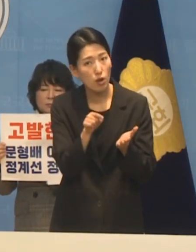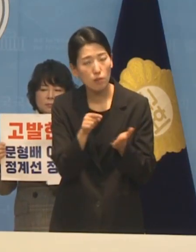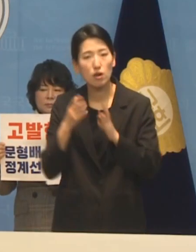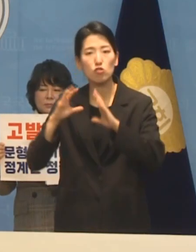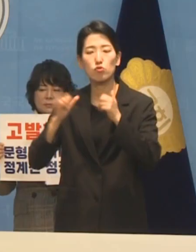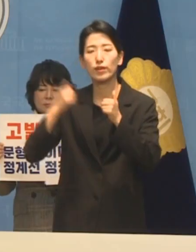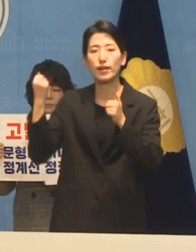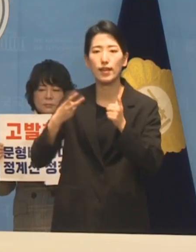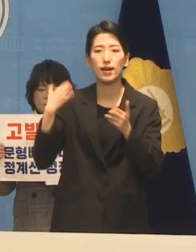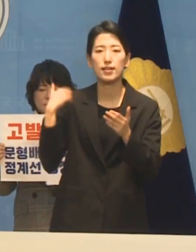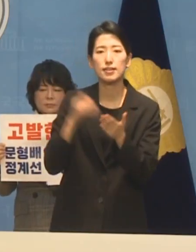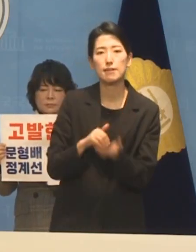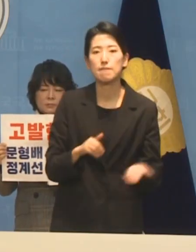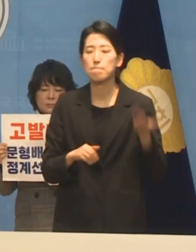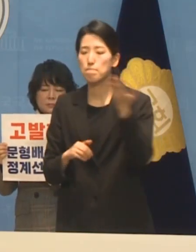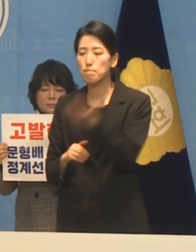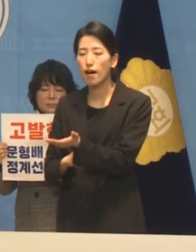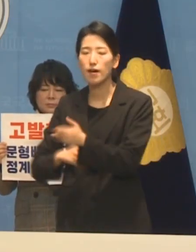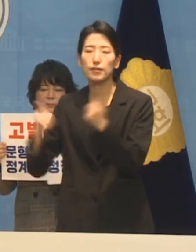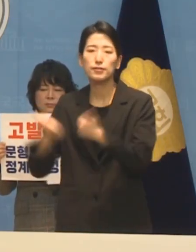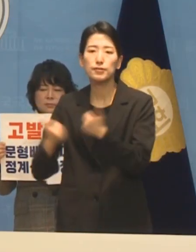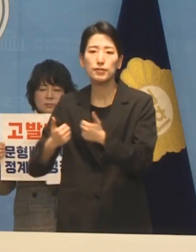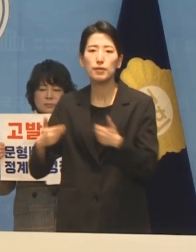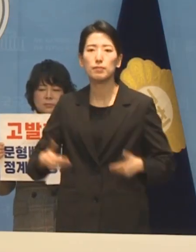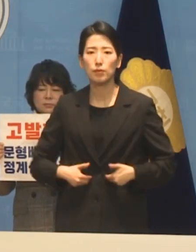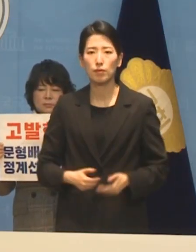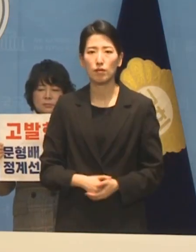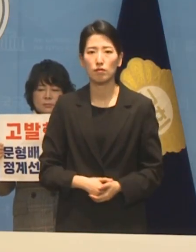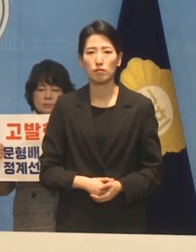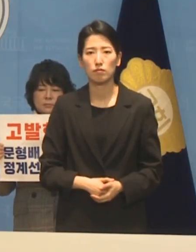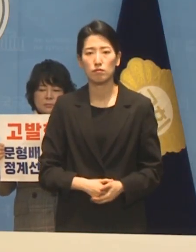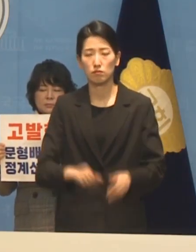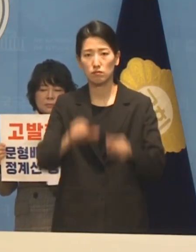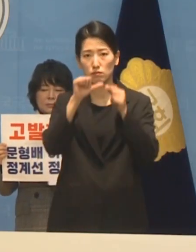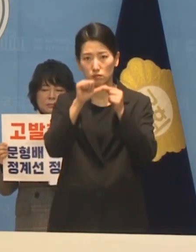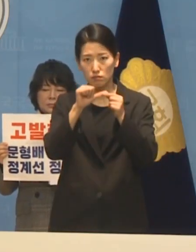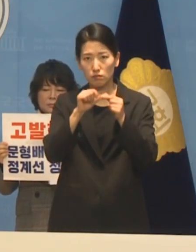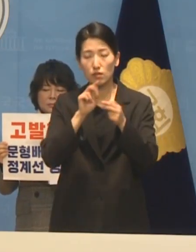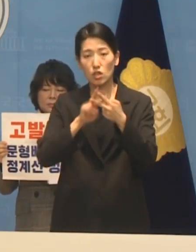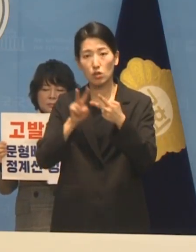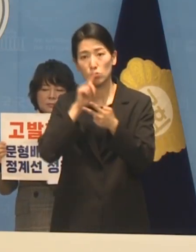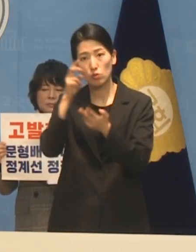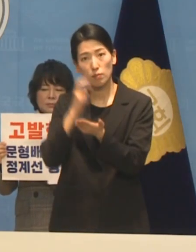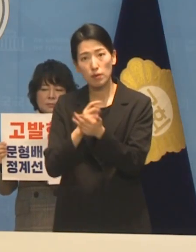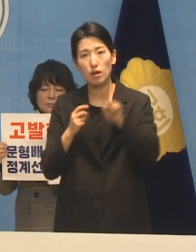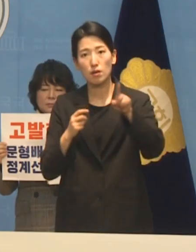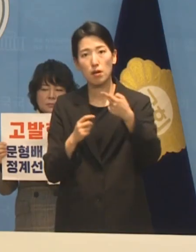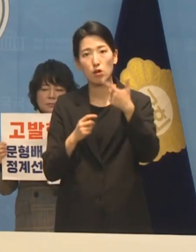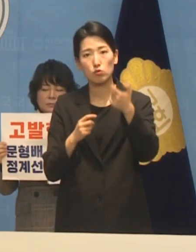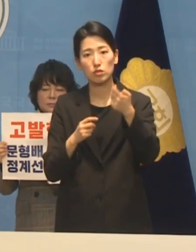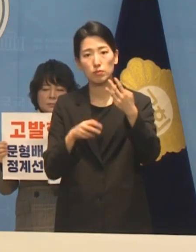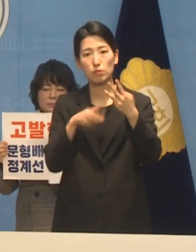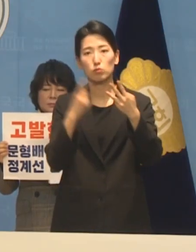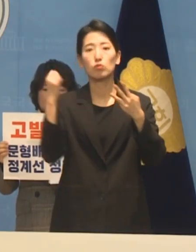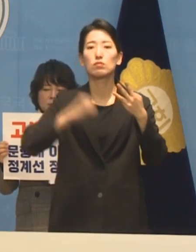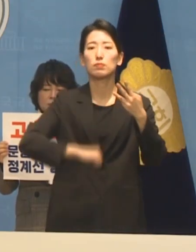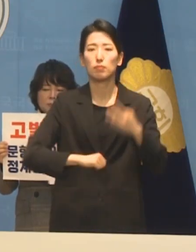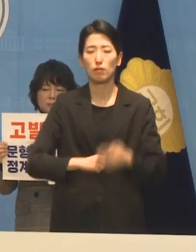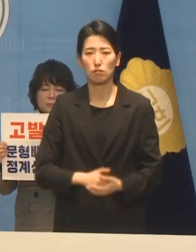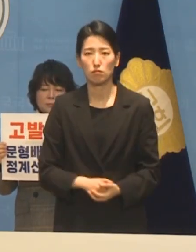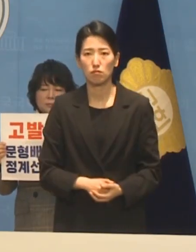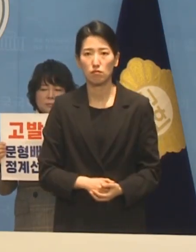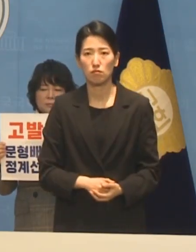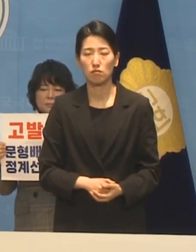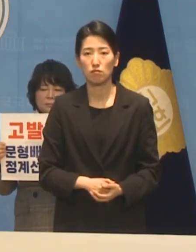보내서 재의결을 요구해야 합니다. 위법 5. 형소법 163조 위반.